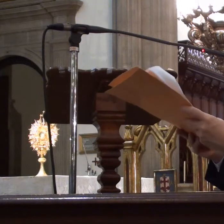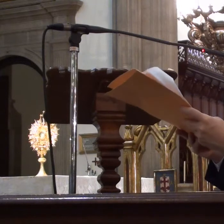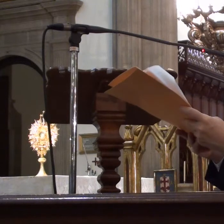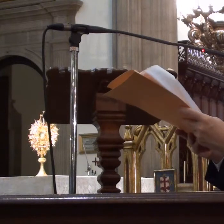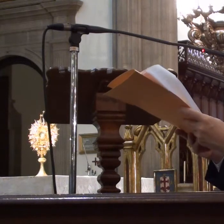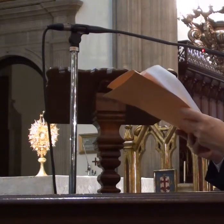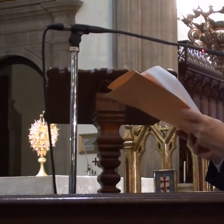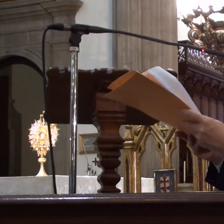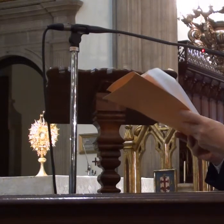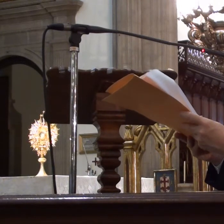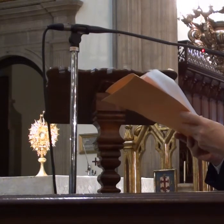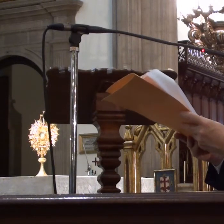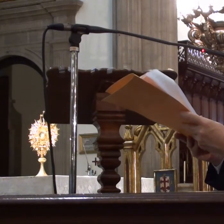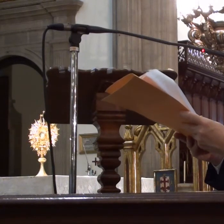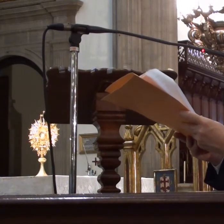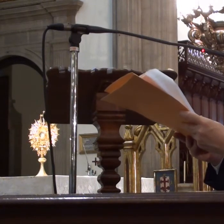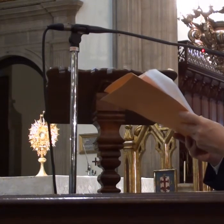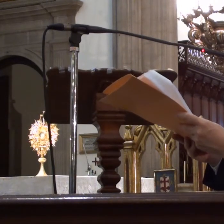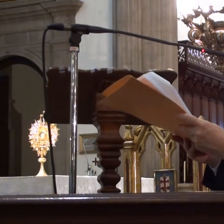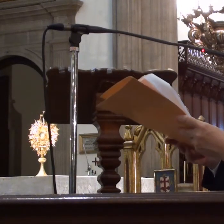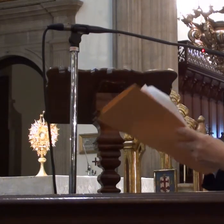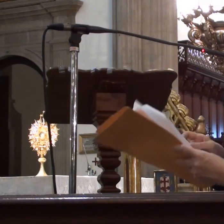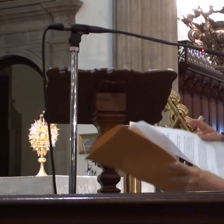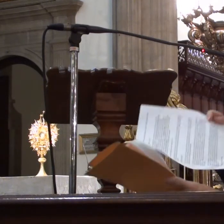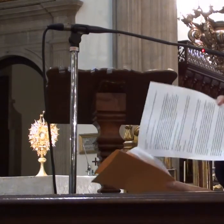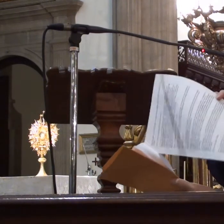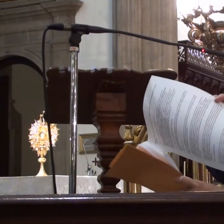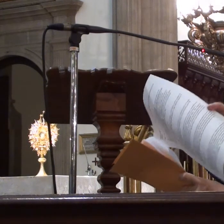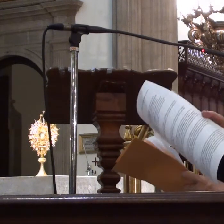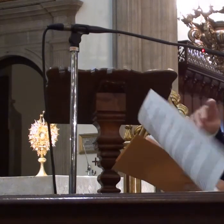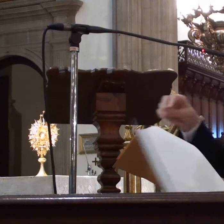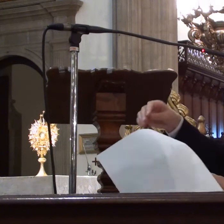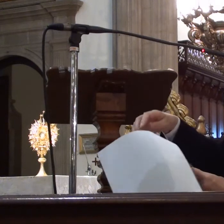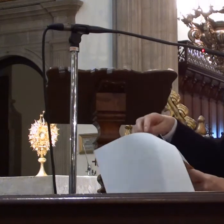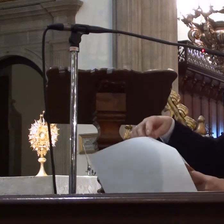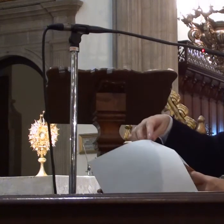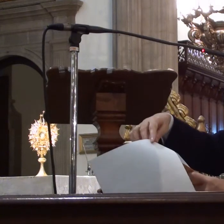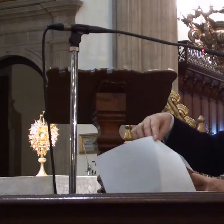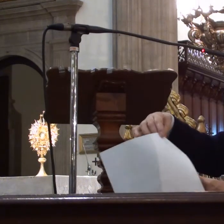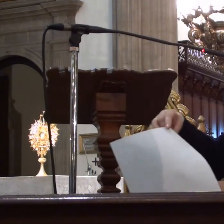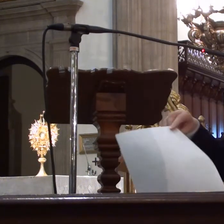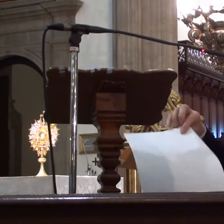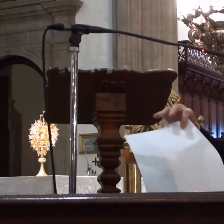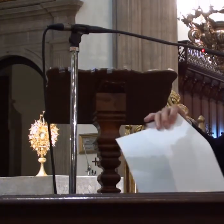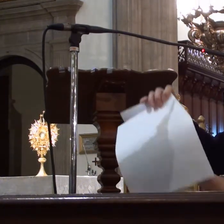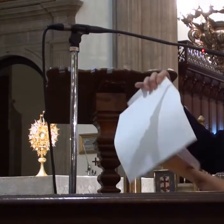te pregunto otra vez a dónde llevas al Jesús de tus comuniones